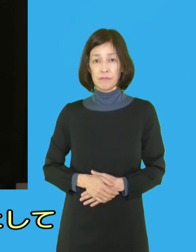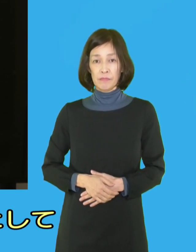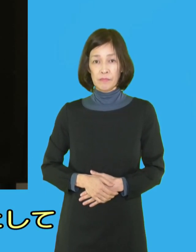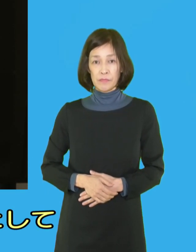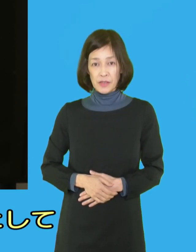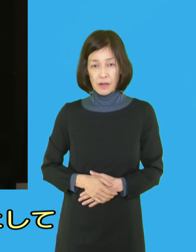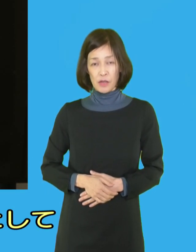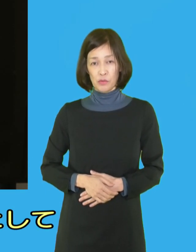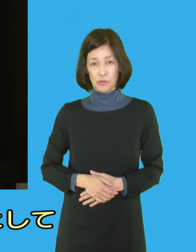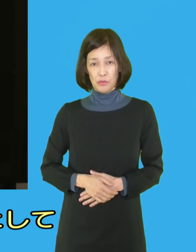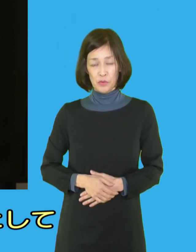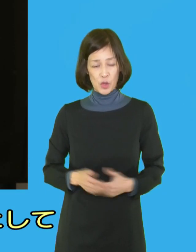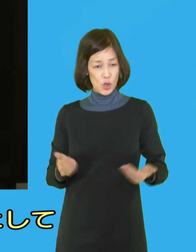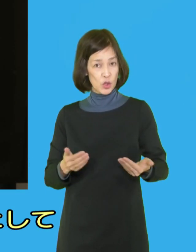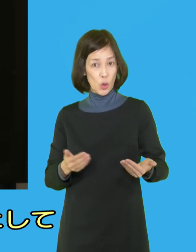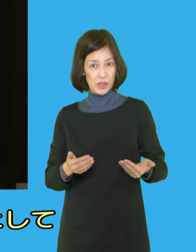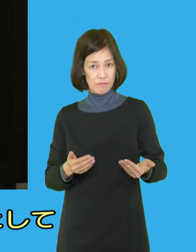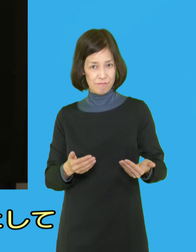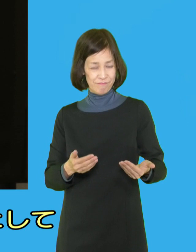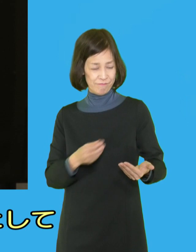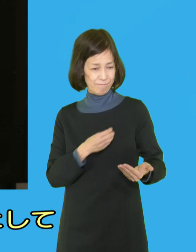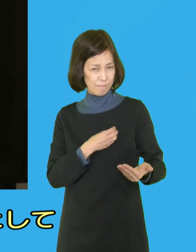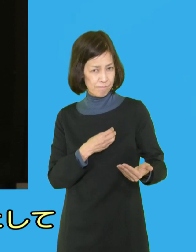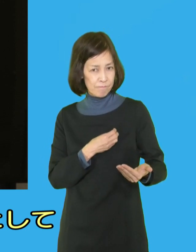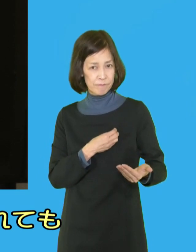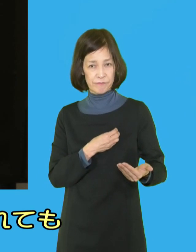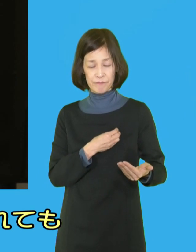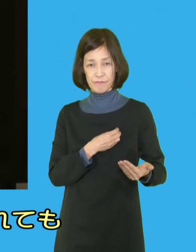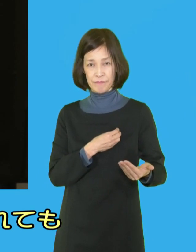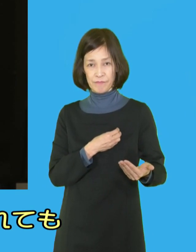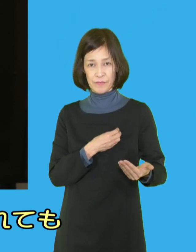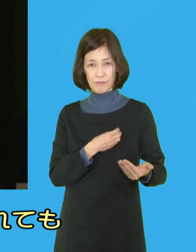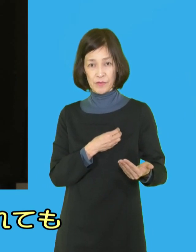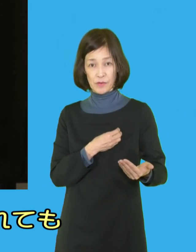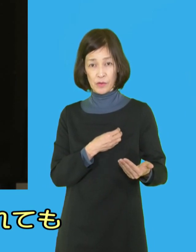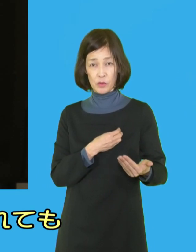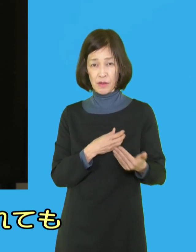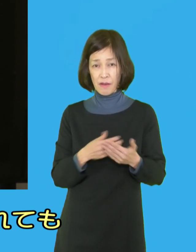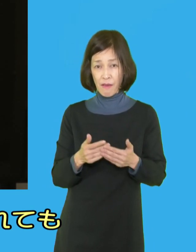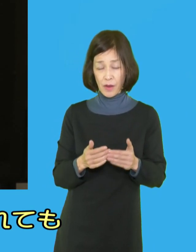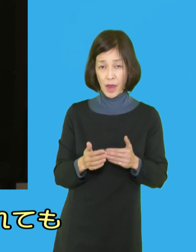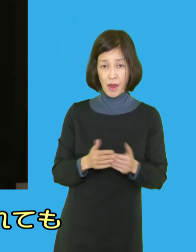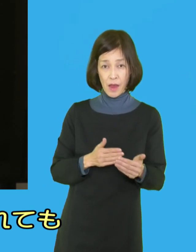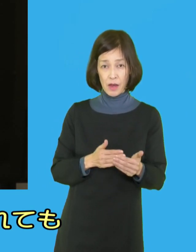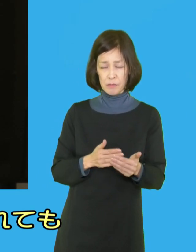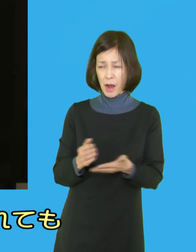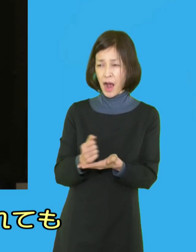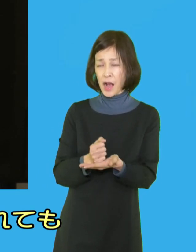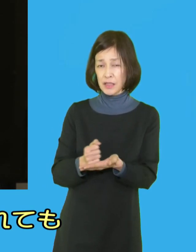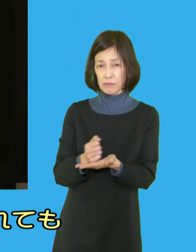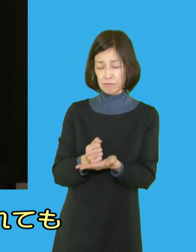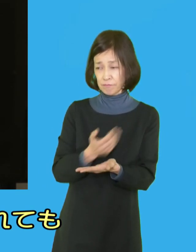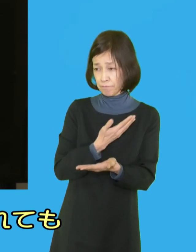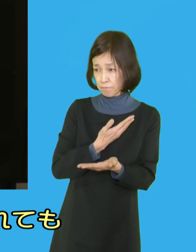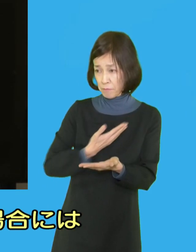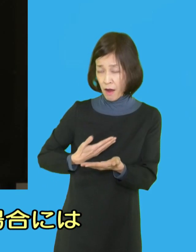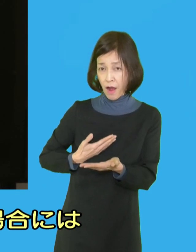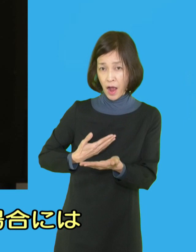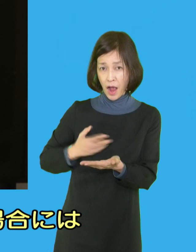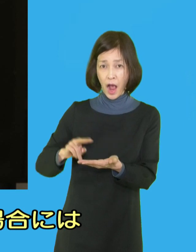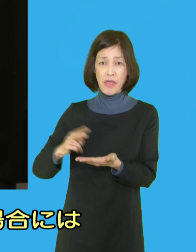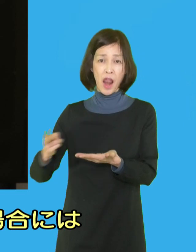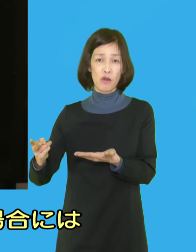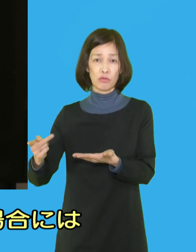く、堺市の職員としてこれまで携わっていただいて、さまざまな事情があってですね、離れていただいて、その方がもし